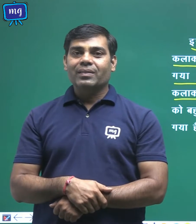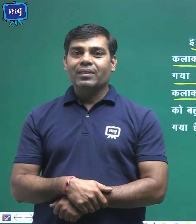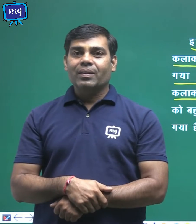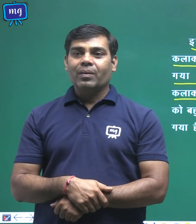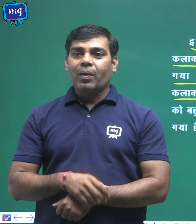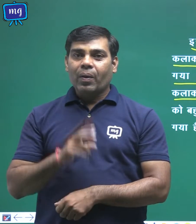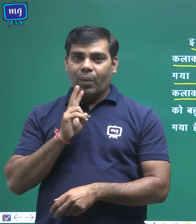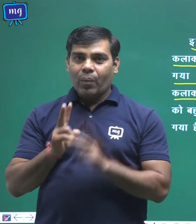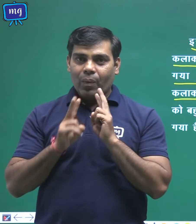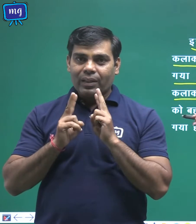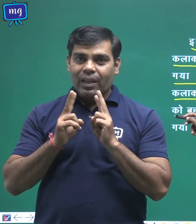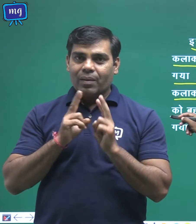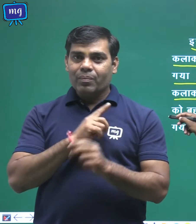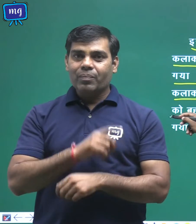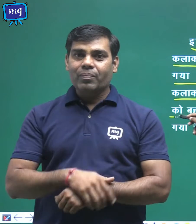वार्तालाप